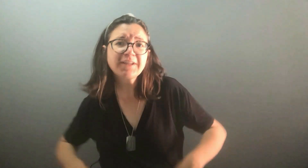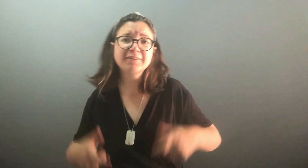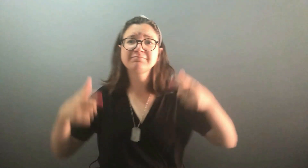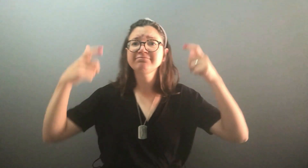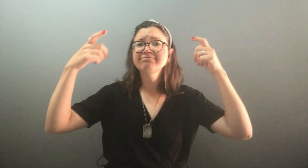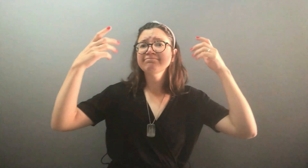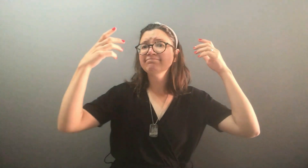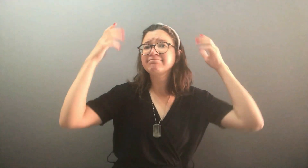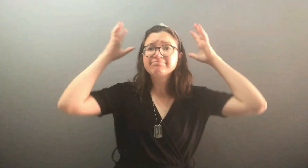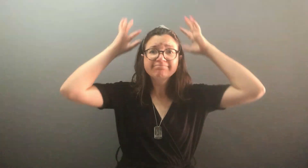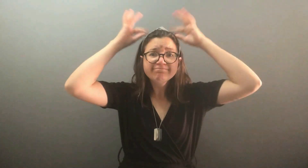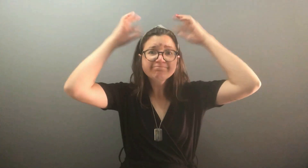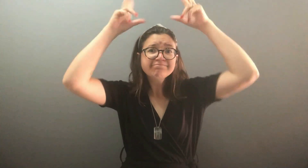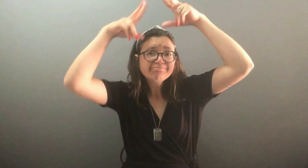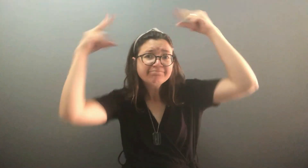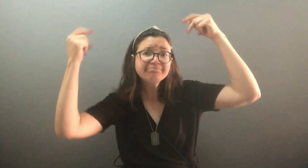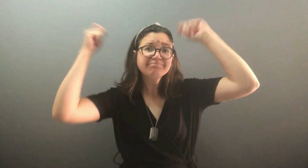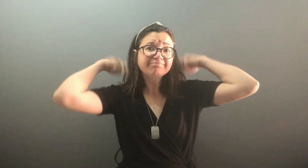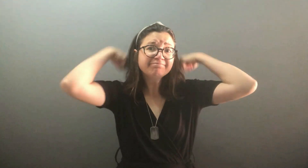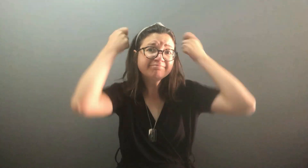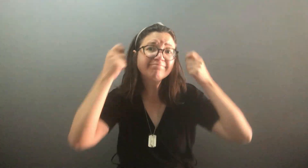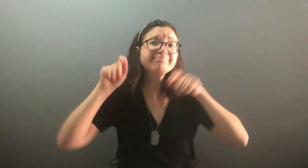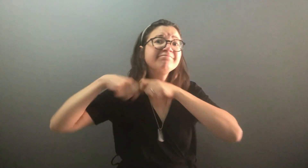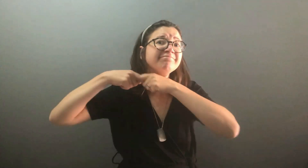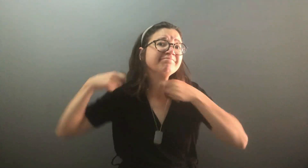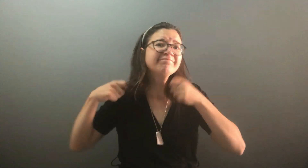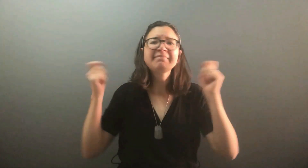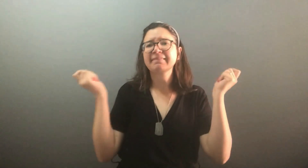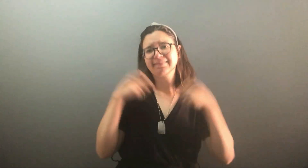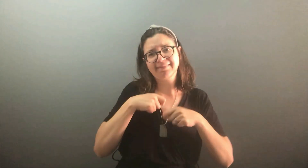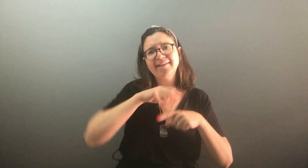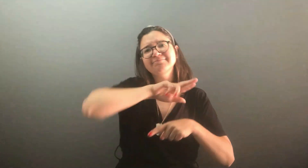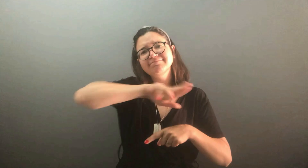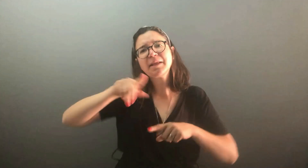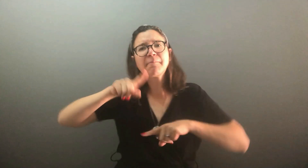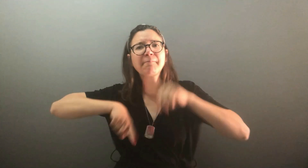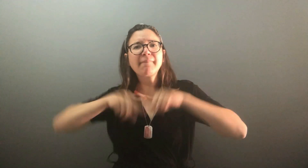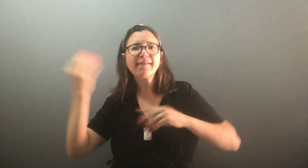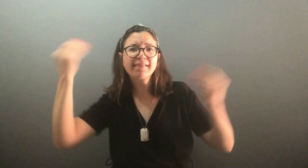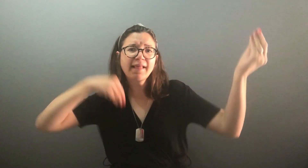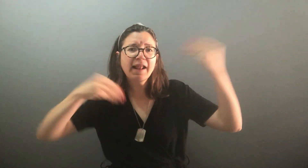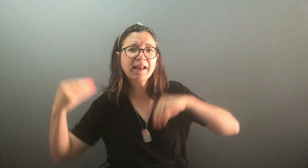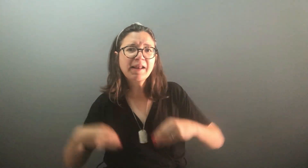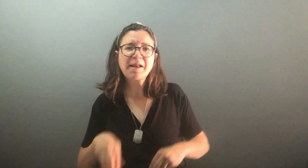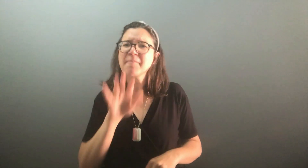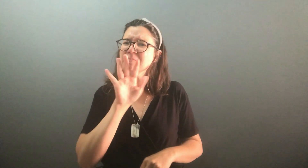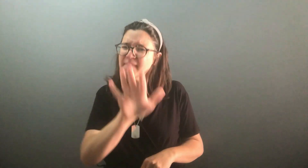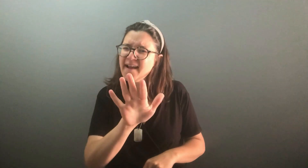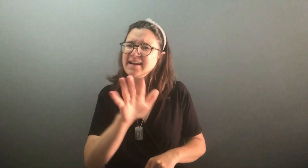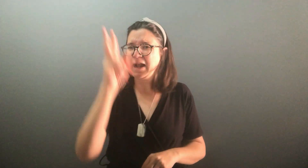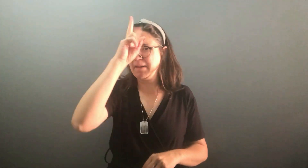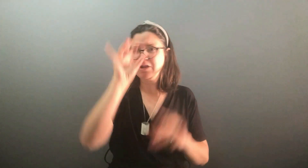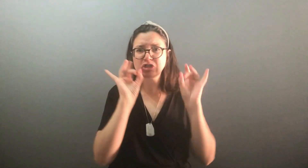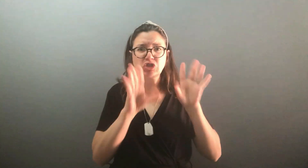alguma fita no cabelo, um laço, um gorro. Dá para usar vários materiais, posso usar maquiagem também,